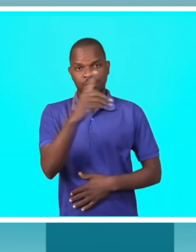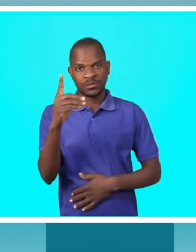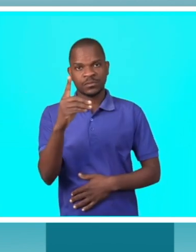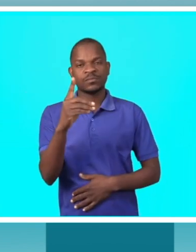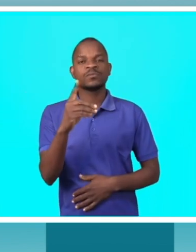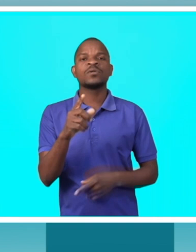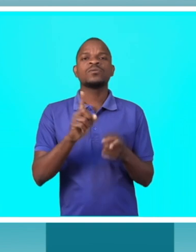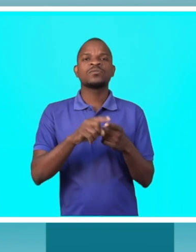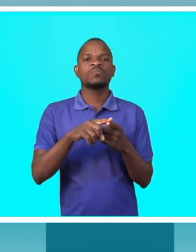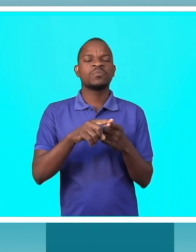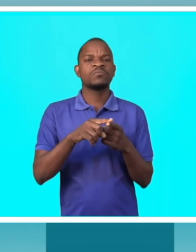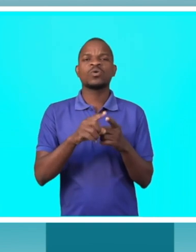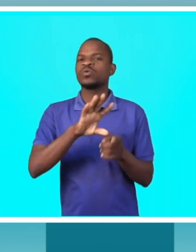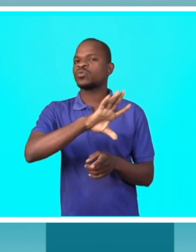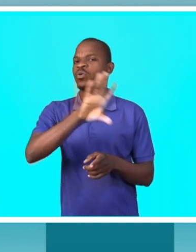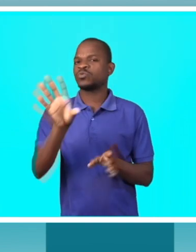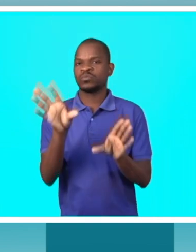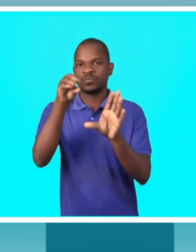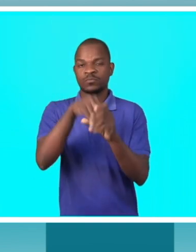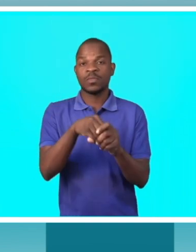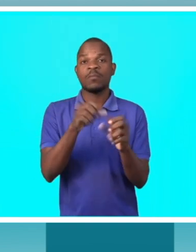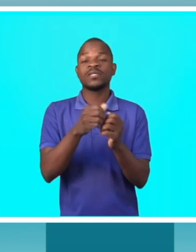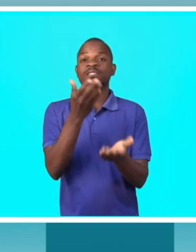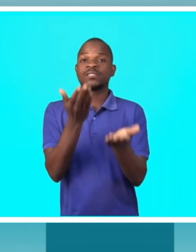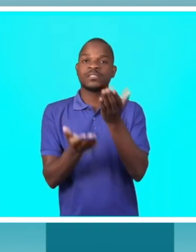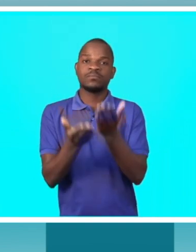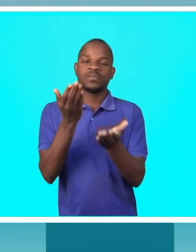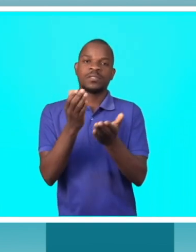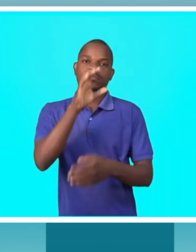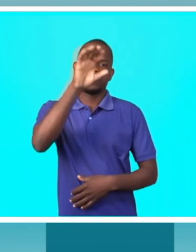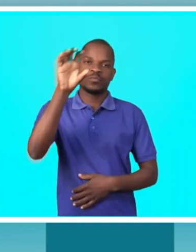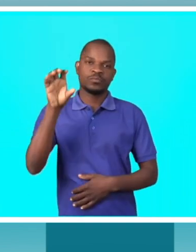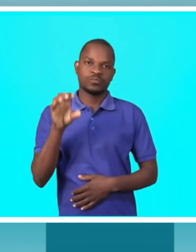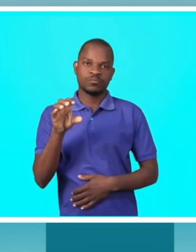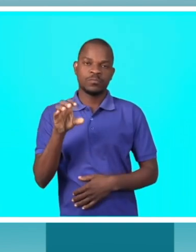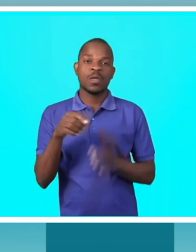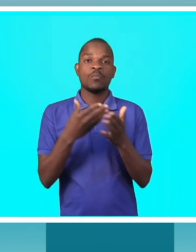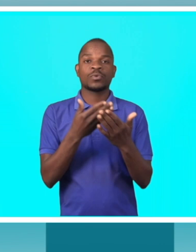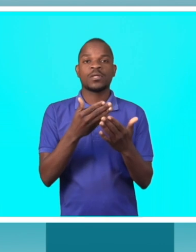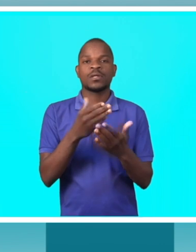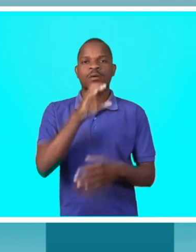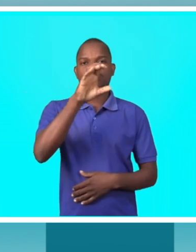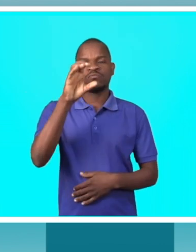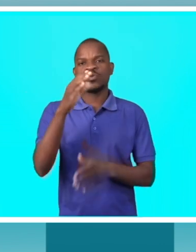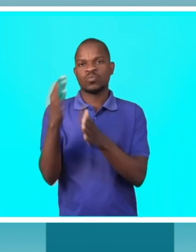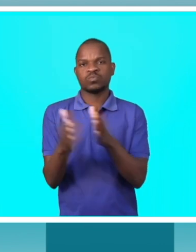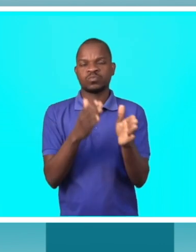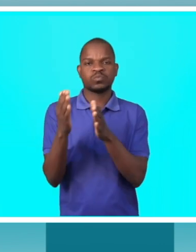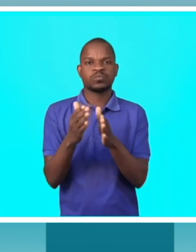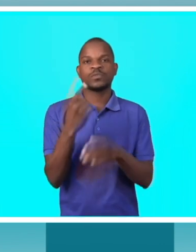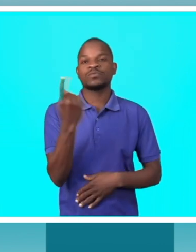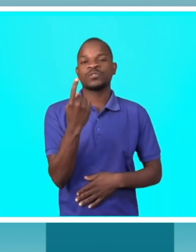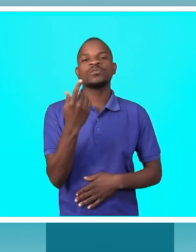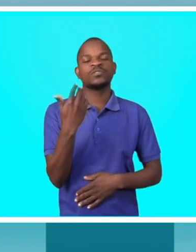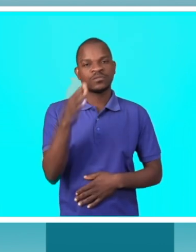com deficiência Foram todas inclusas E dependeu também De cada província Cada província Tem uma orientação